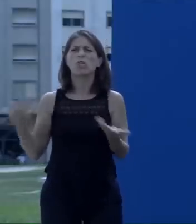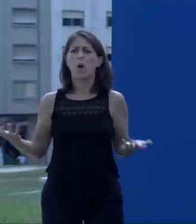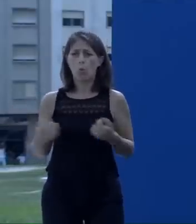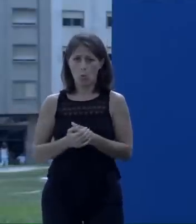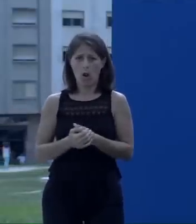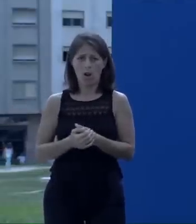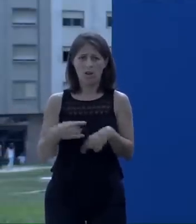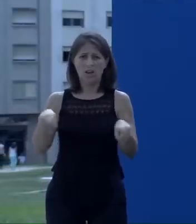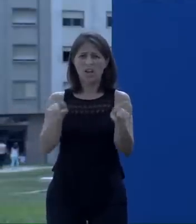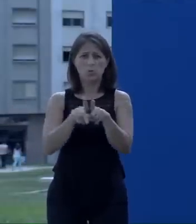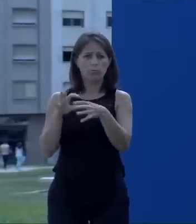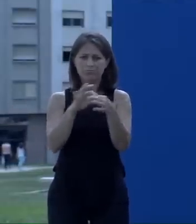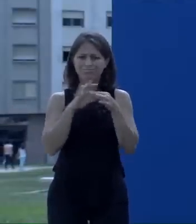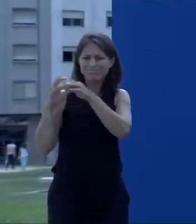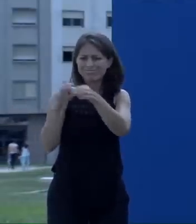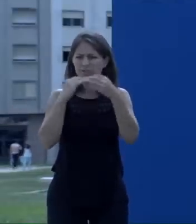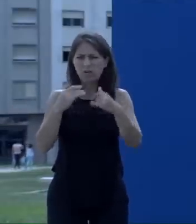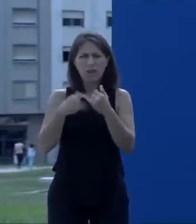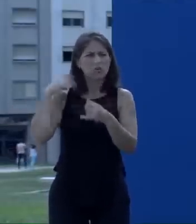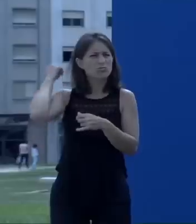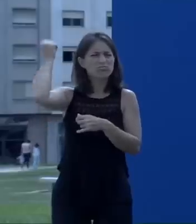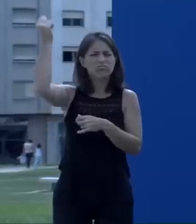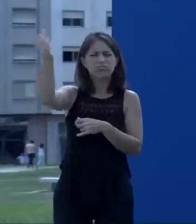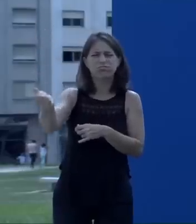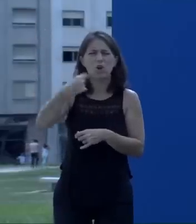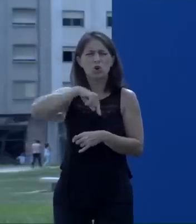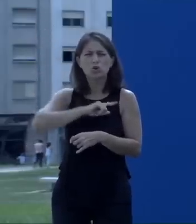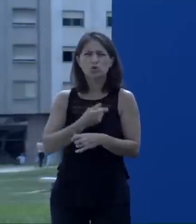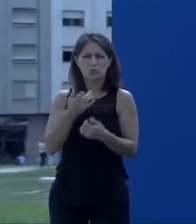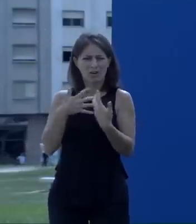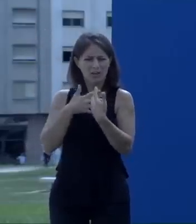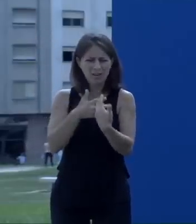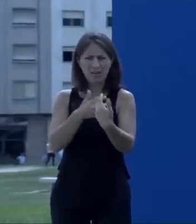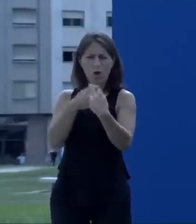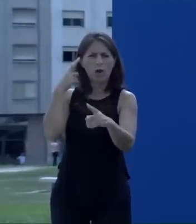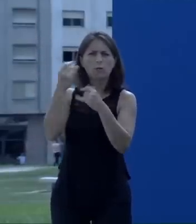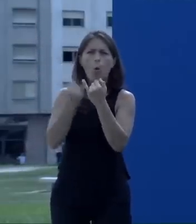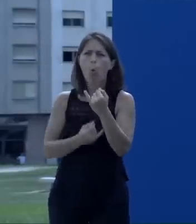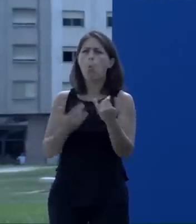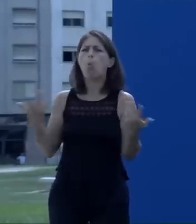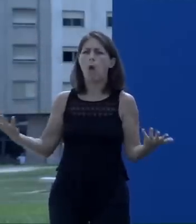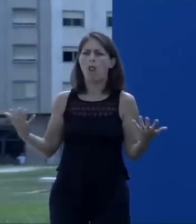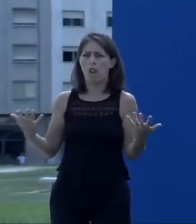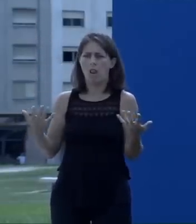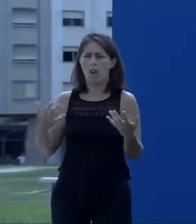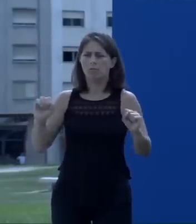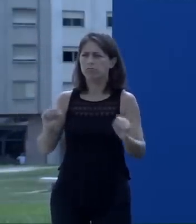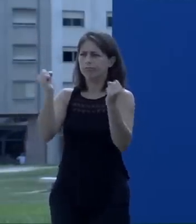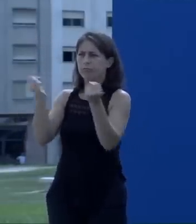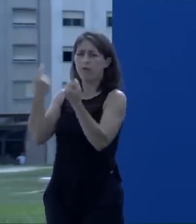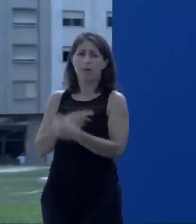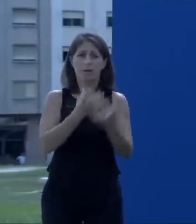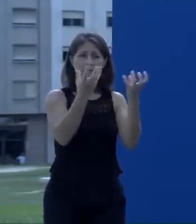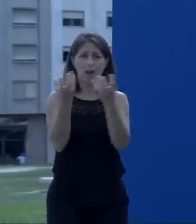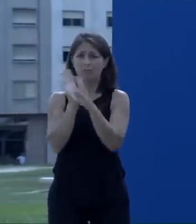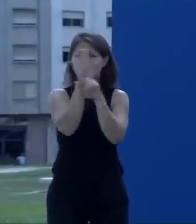dunha inercia histórica na que levamos toda a vida, toda a nosa historia, pelexando por sobrevivir. Derrubar os castelos na